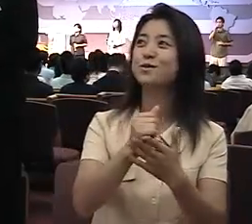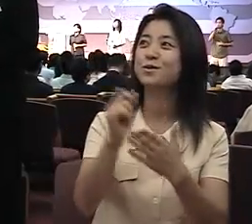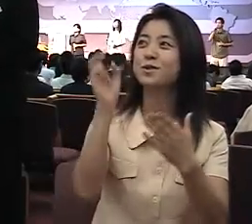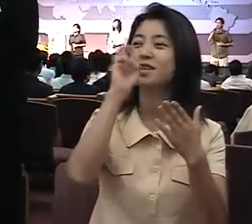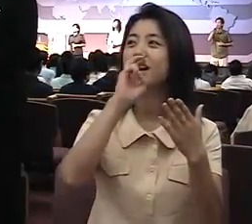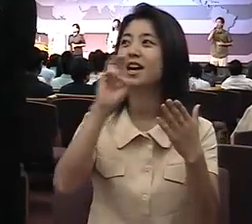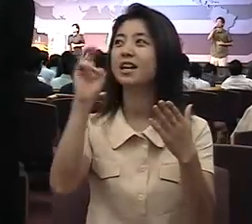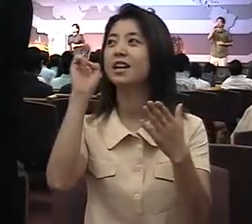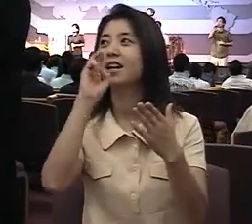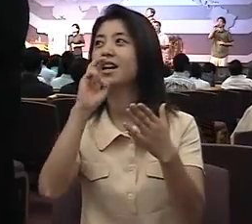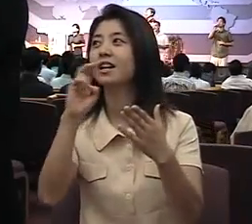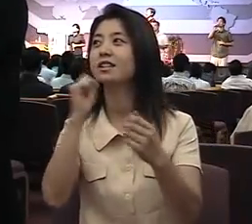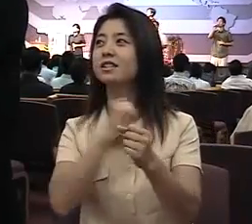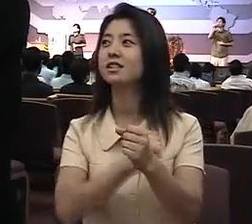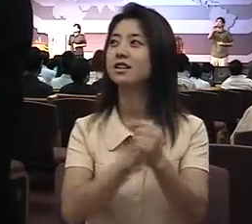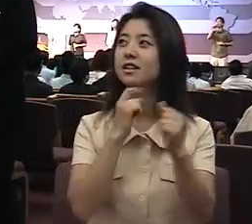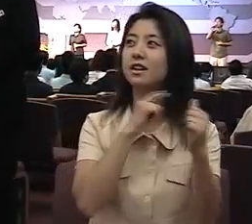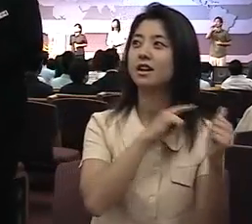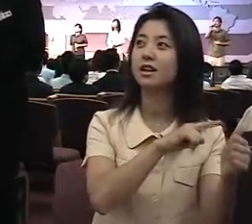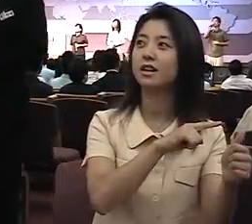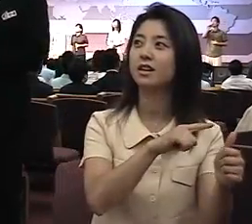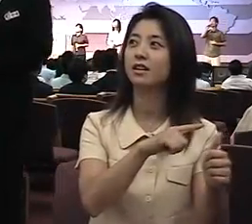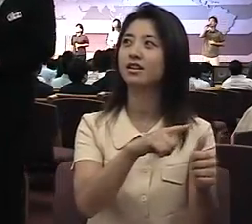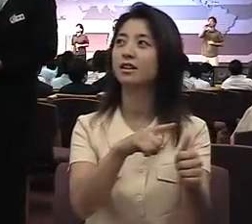주를 찬양할지라.